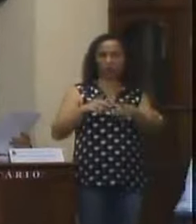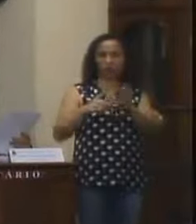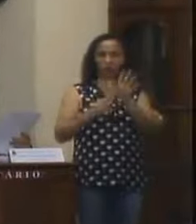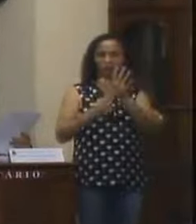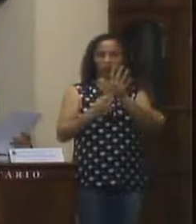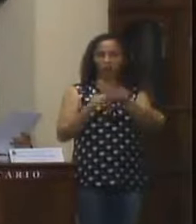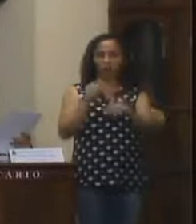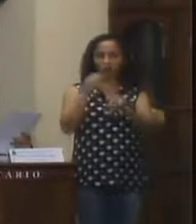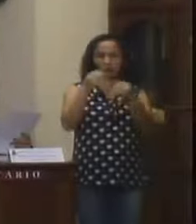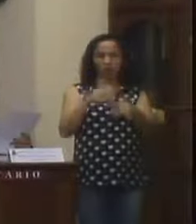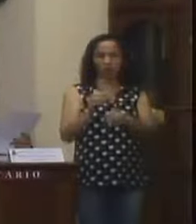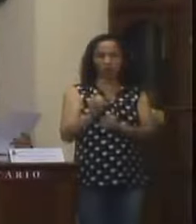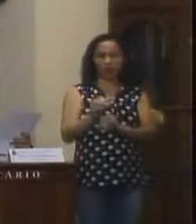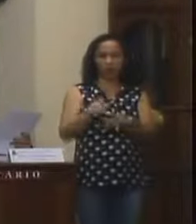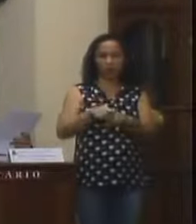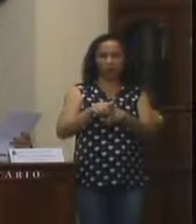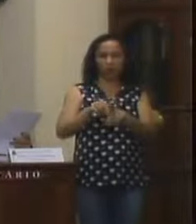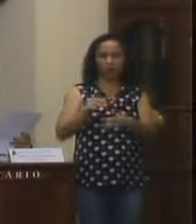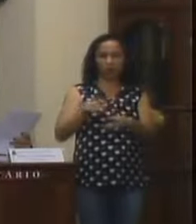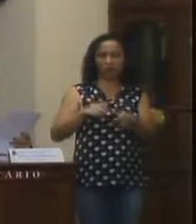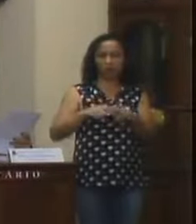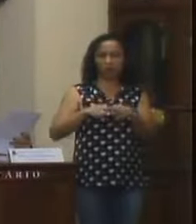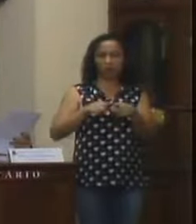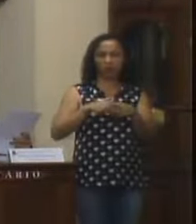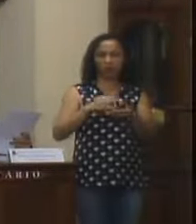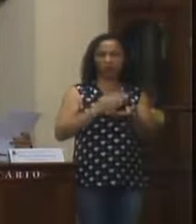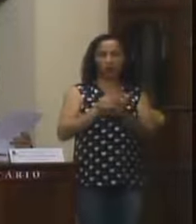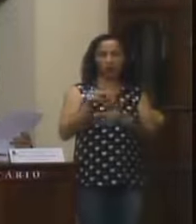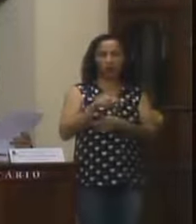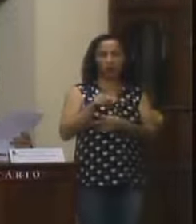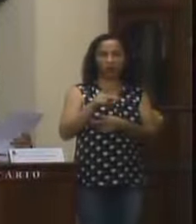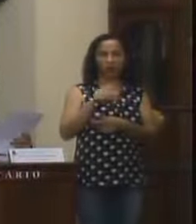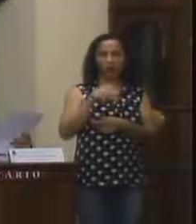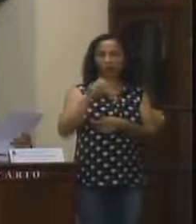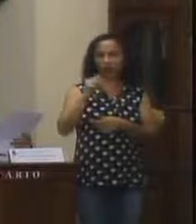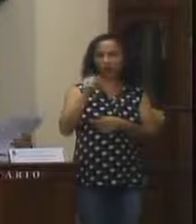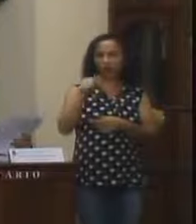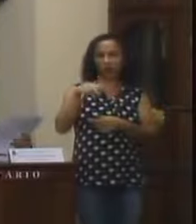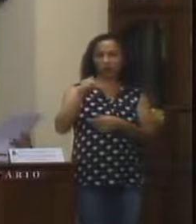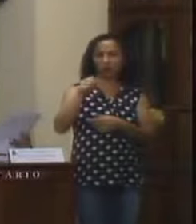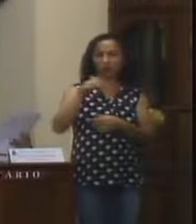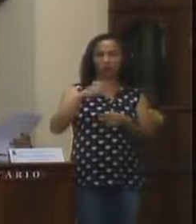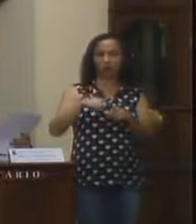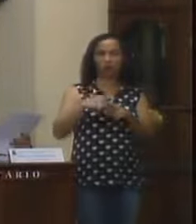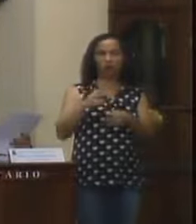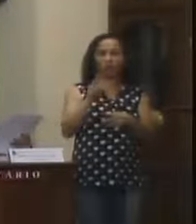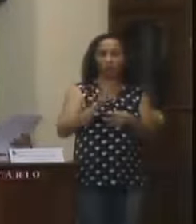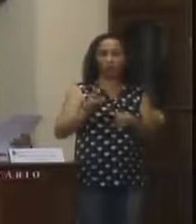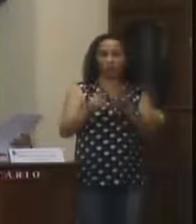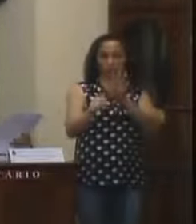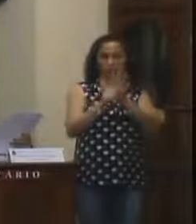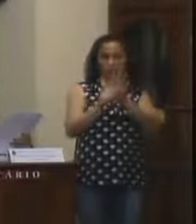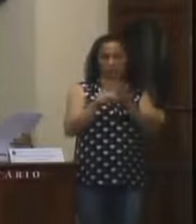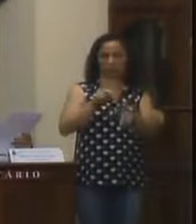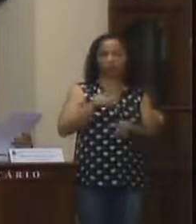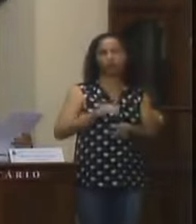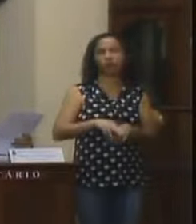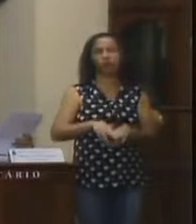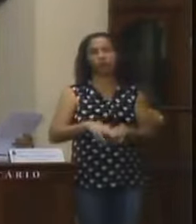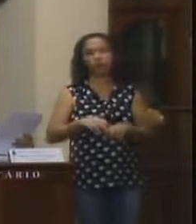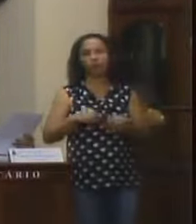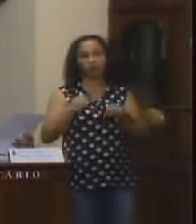de Valença. Foi professora sensei no projeto Não Use Drogas, Pratique Karatê. Ministrou aulas